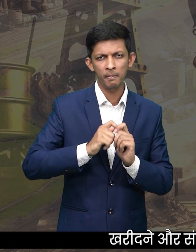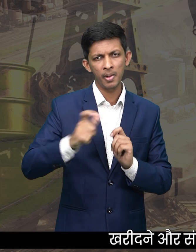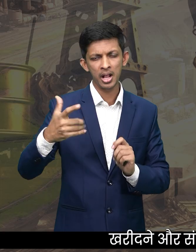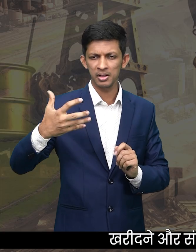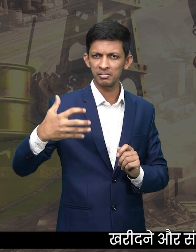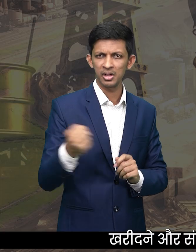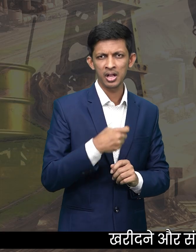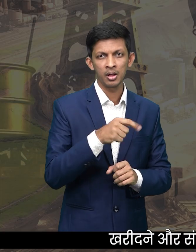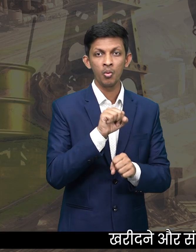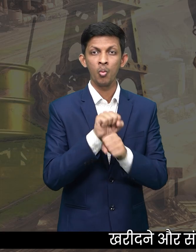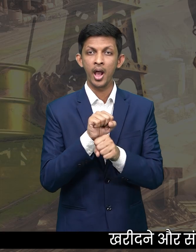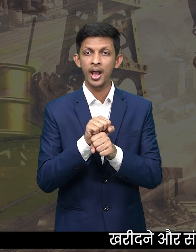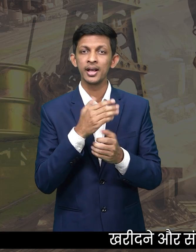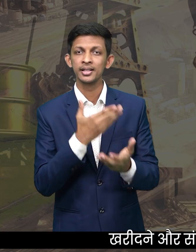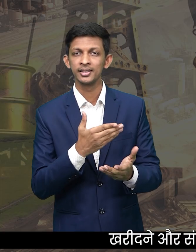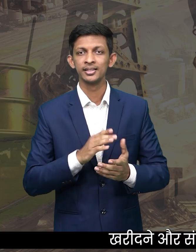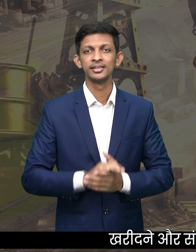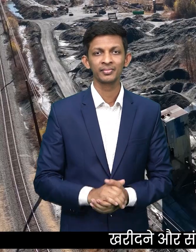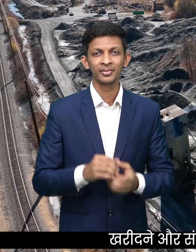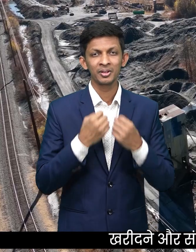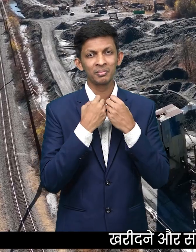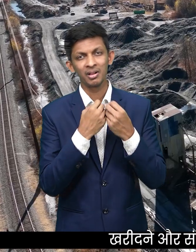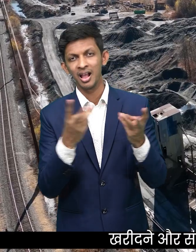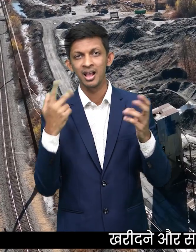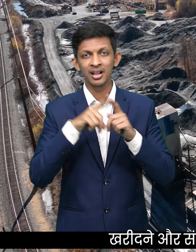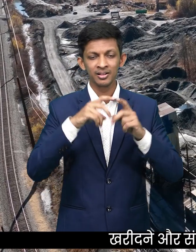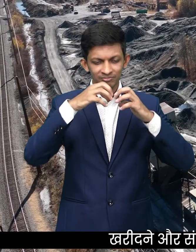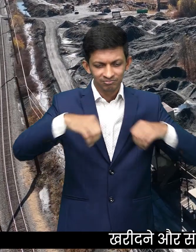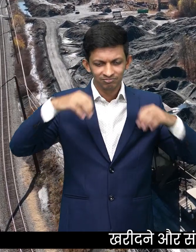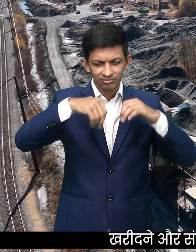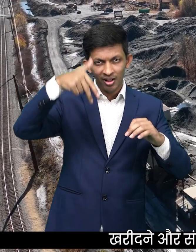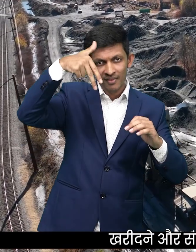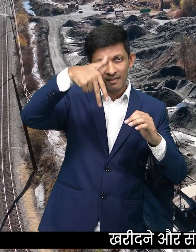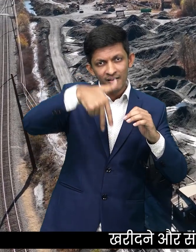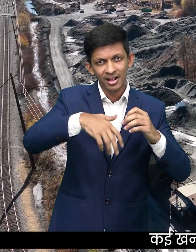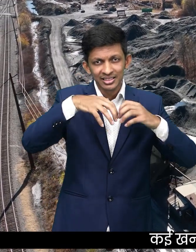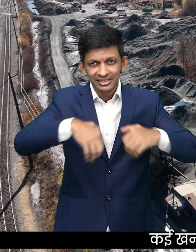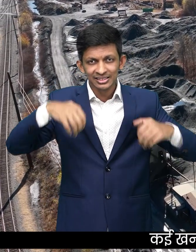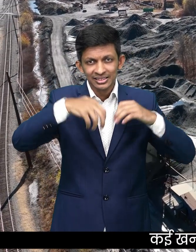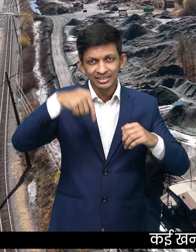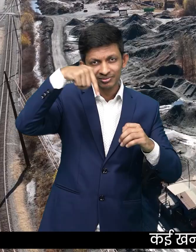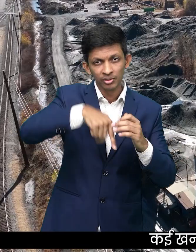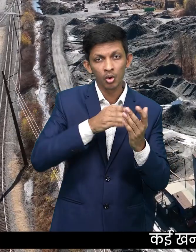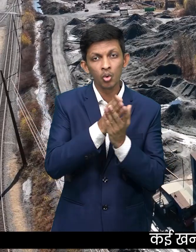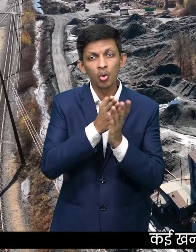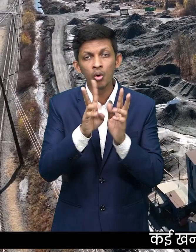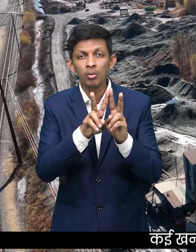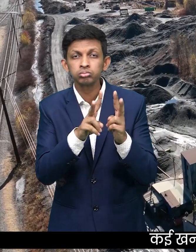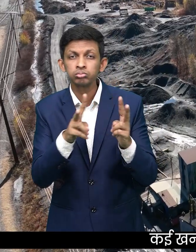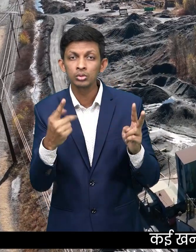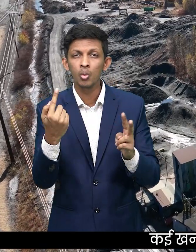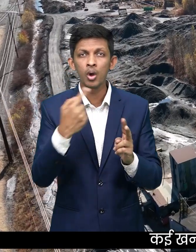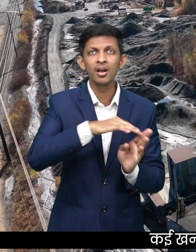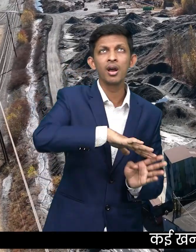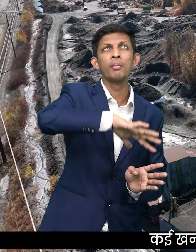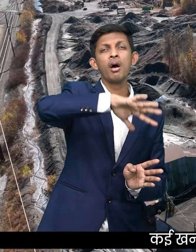और संचालित करने के लिए अधिक महंगा बनाता है। कई खनन